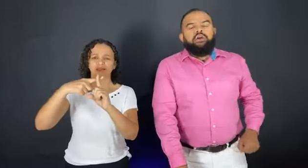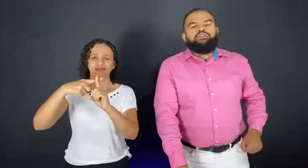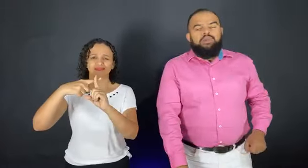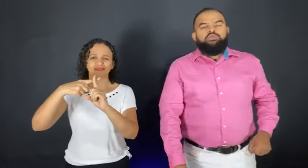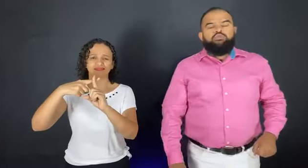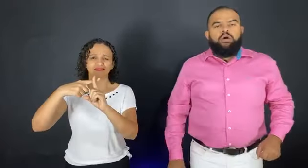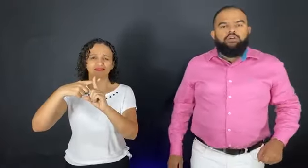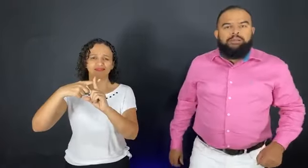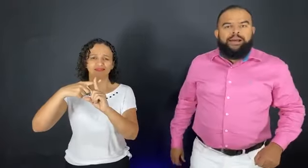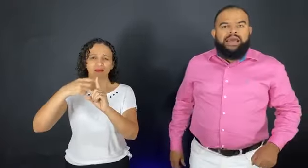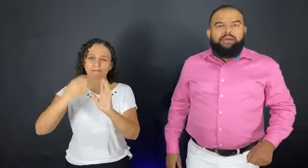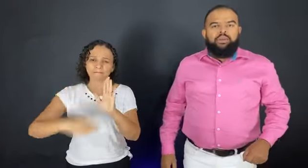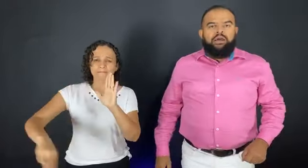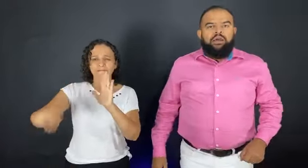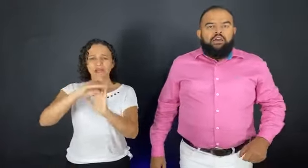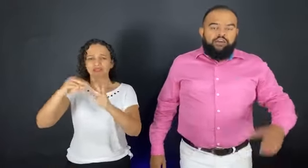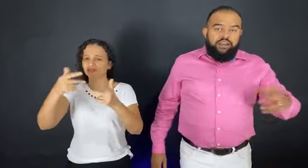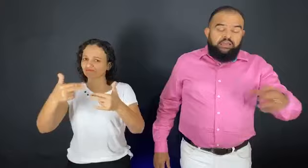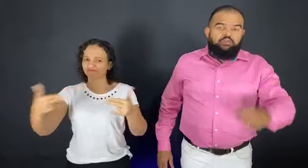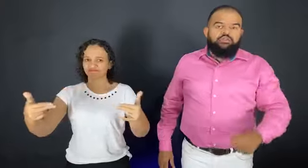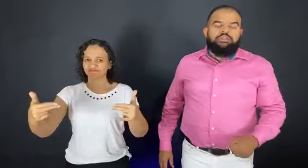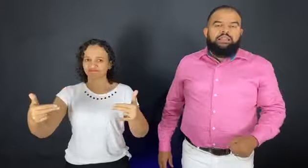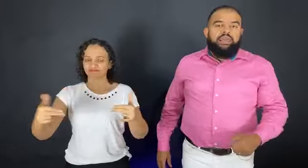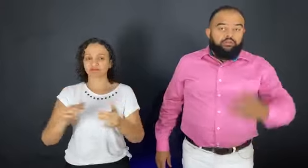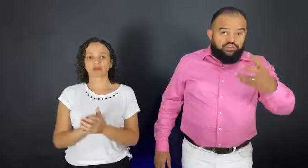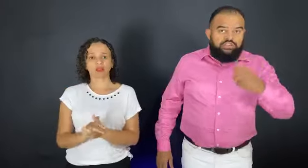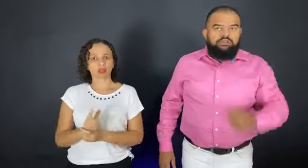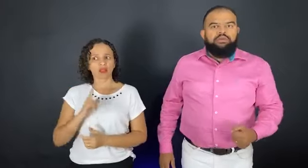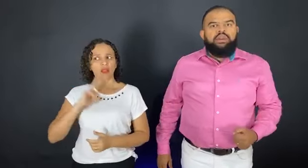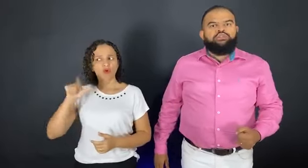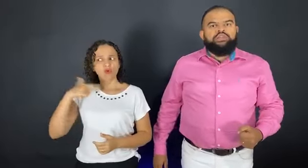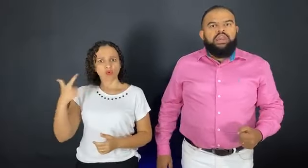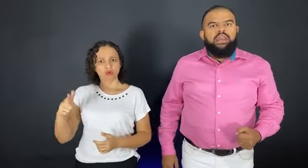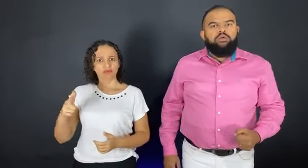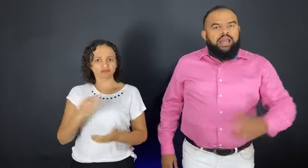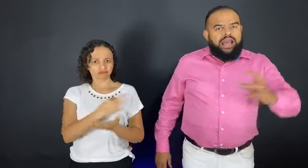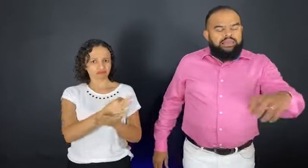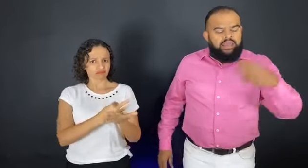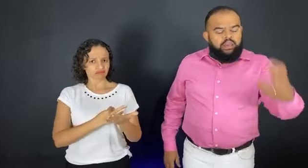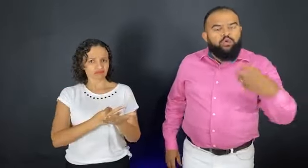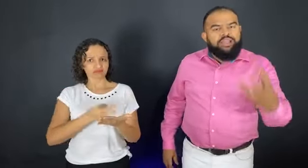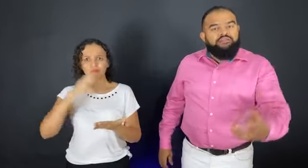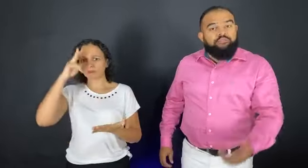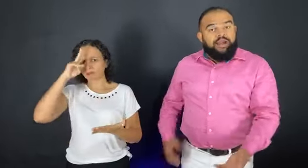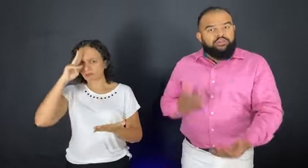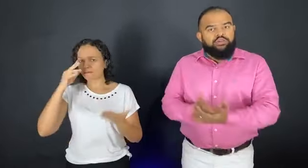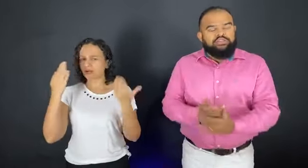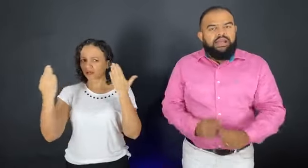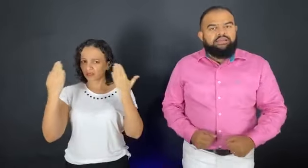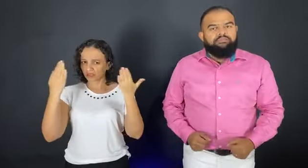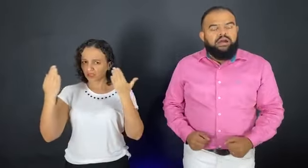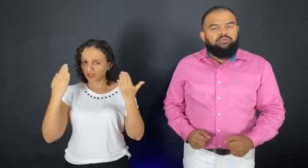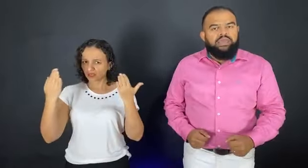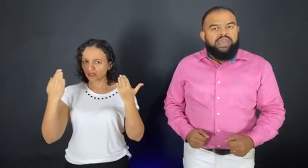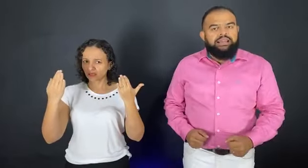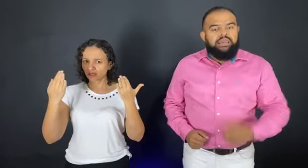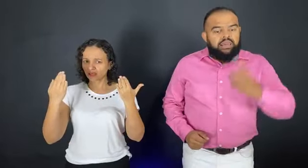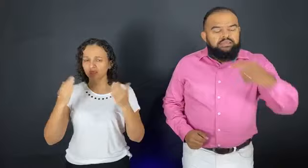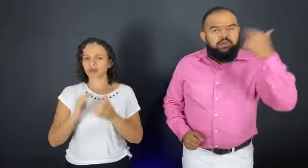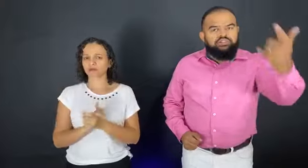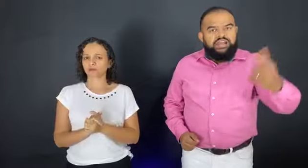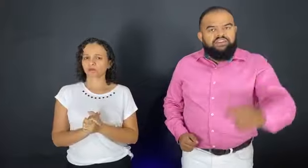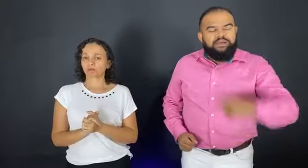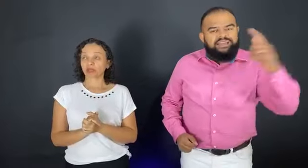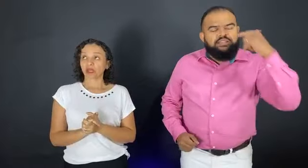Porque nós vemos uma outra parábola falando dos talentos, que também é dinheiro. Aquele que cuidava mais do que estava na mão